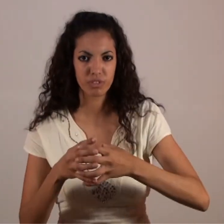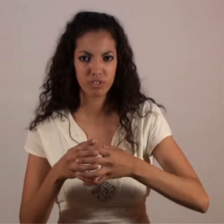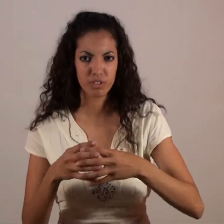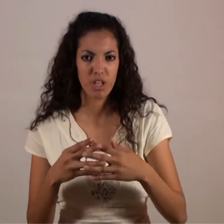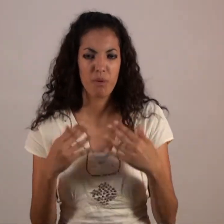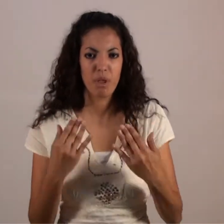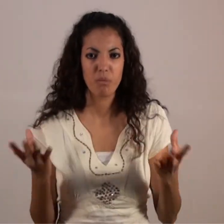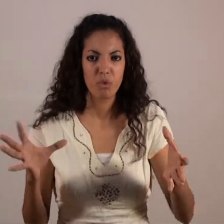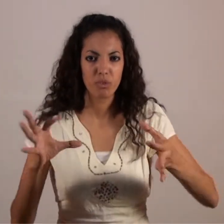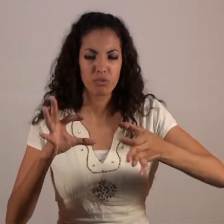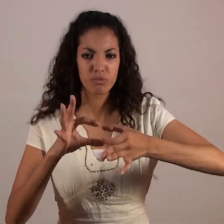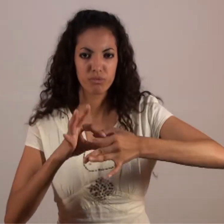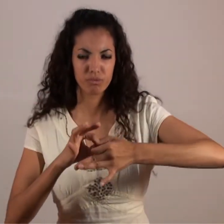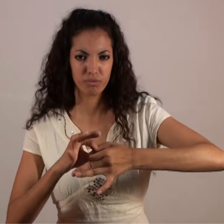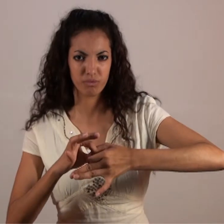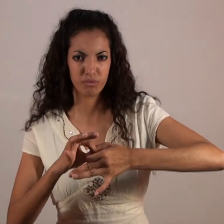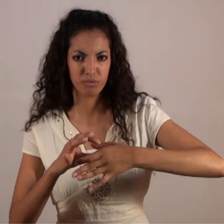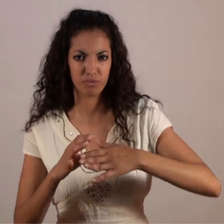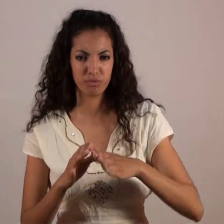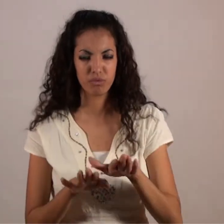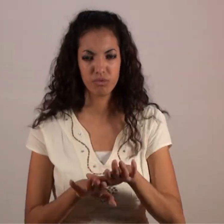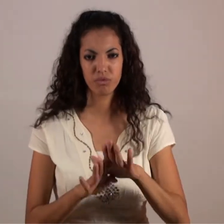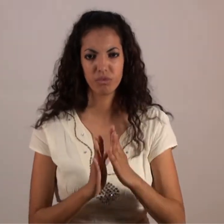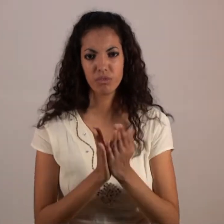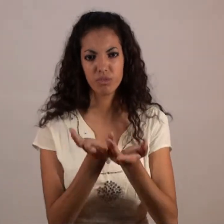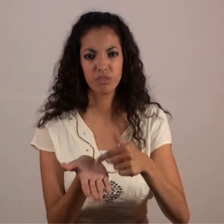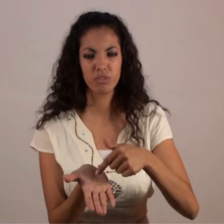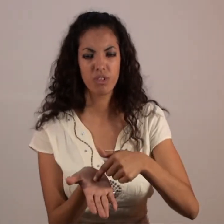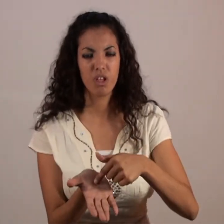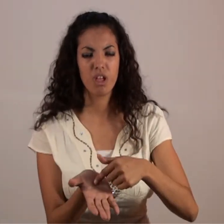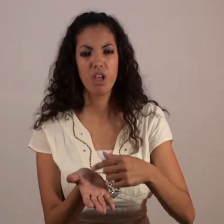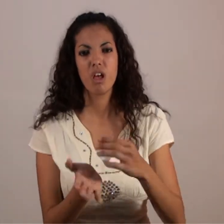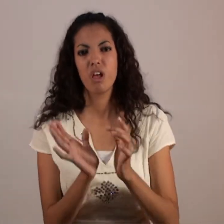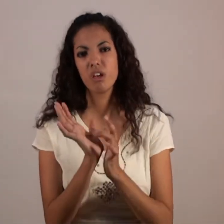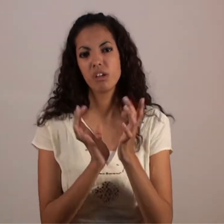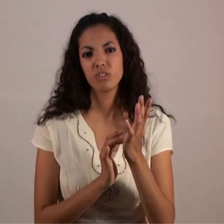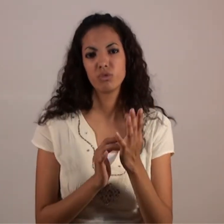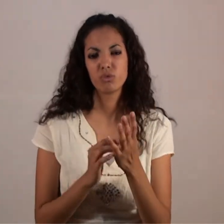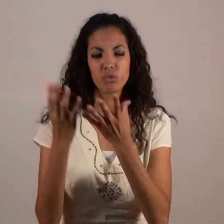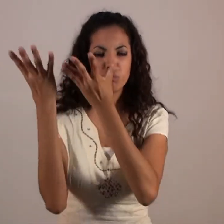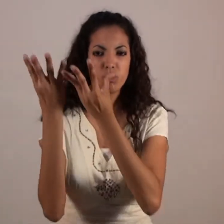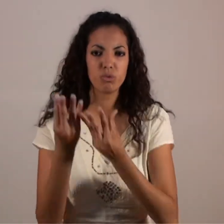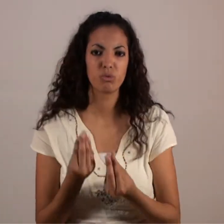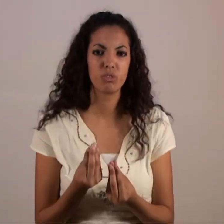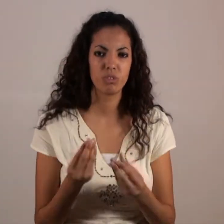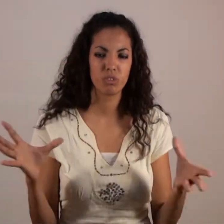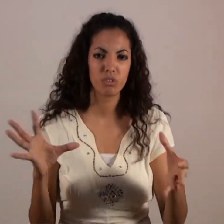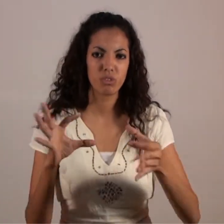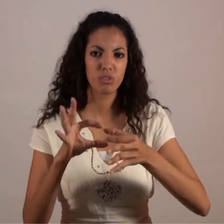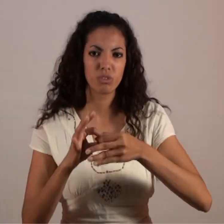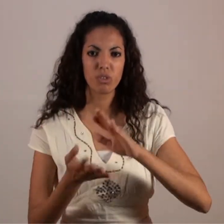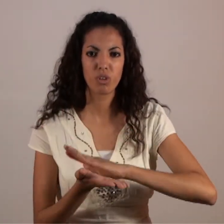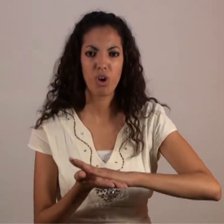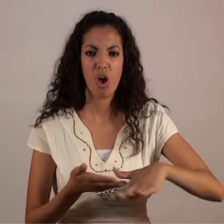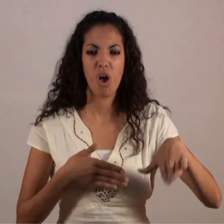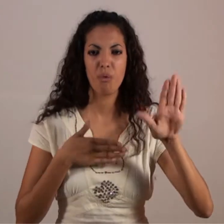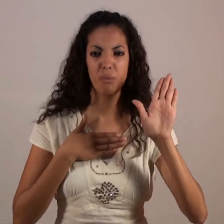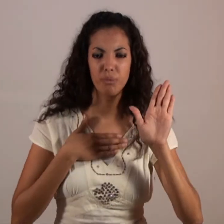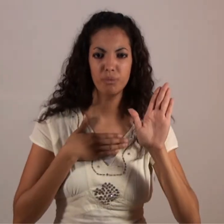pacto. En Hebreos, Cristo como mediador está conectado con el nuevo pacto. Hebreos